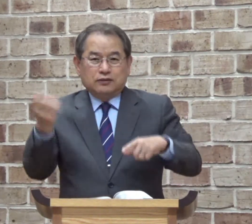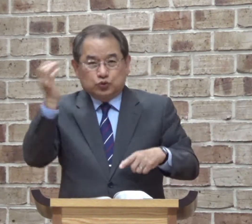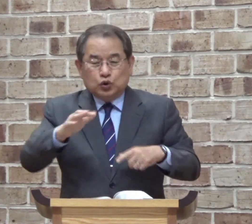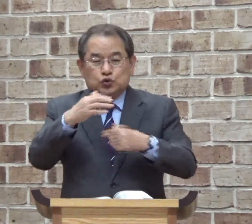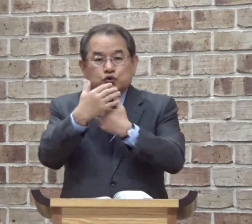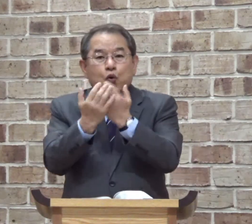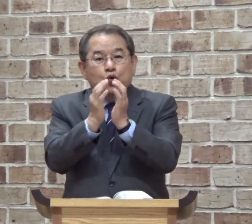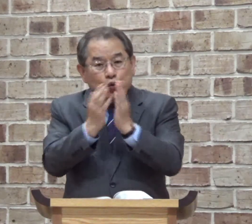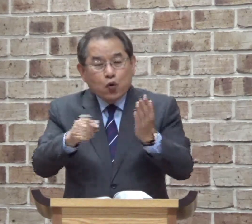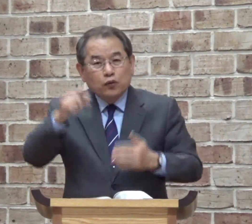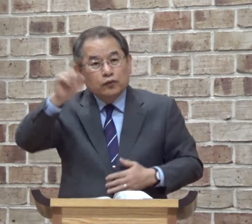철저한 자기 부정,